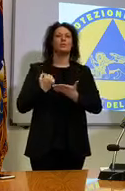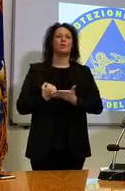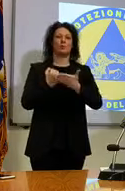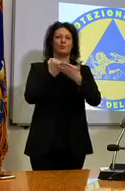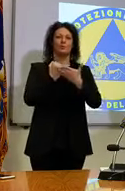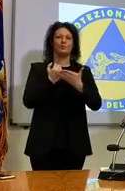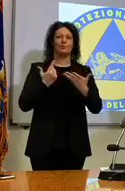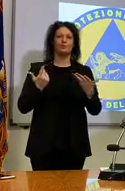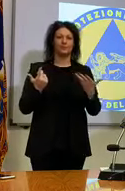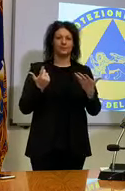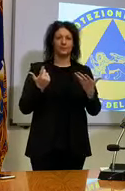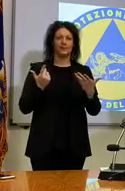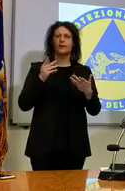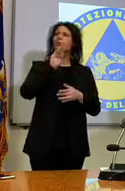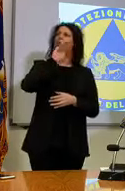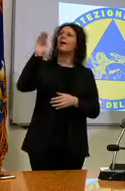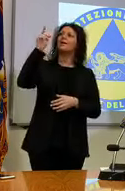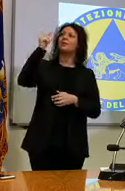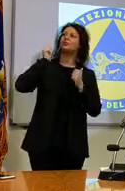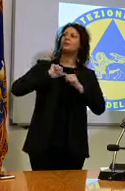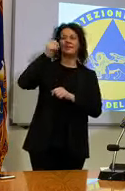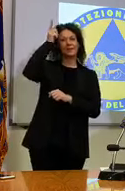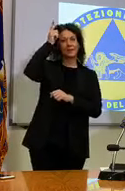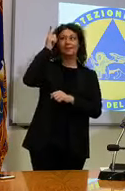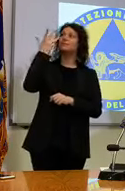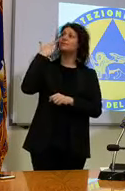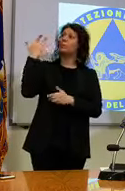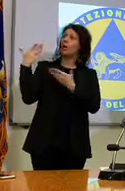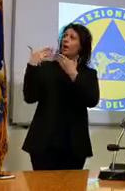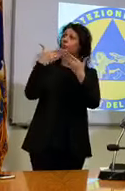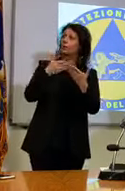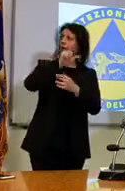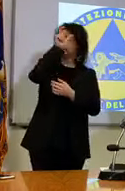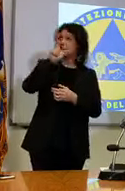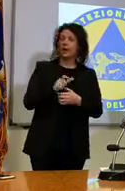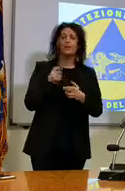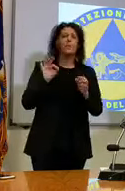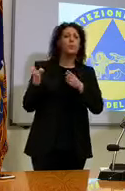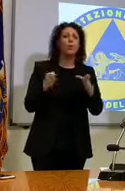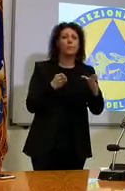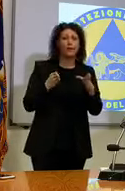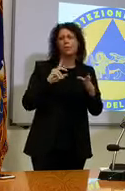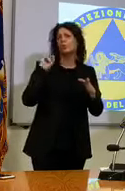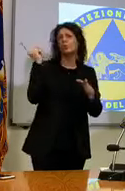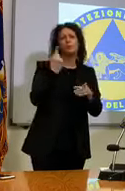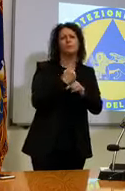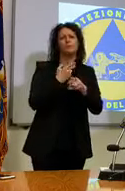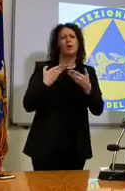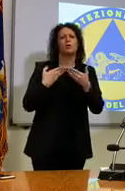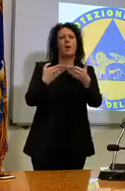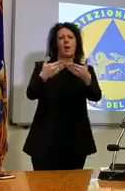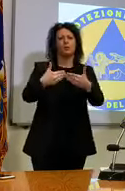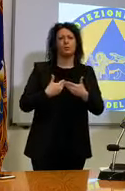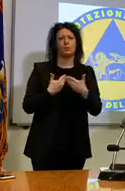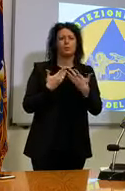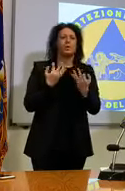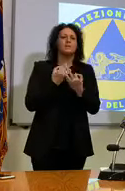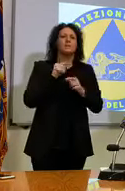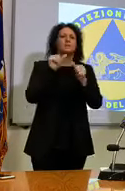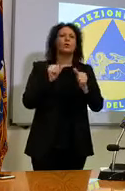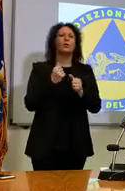all'Italia non aiutarli, no? Cioè, in questo momento ci si aiuta, è logico, non è un fatto di